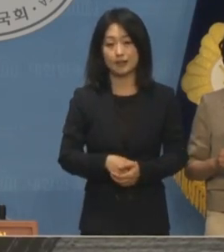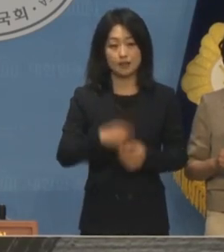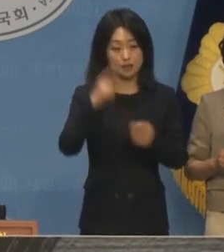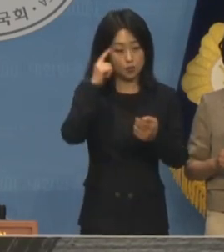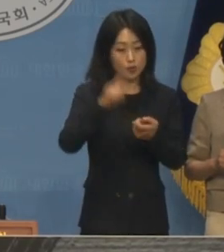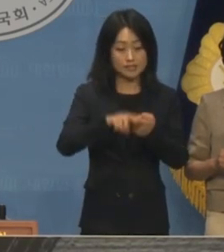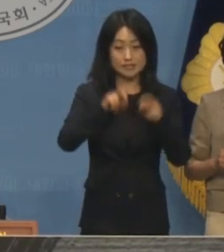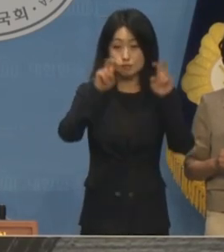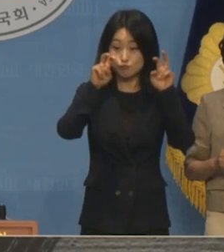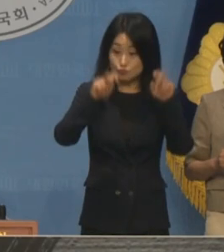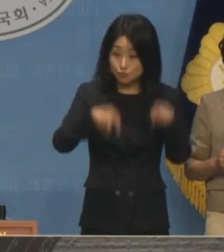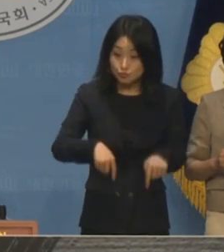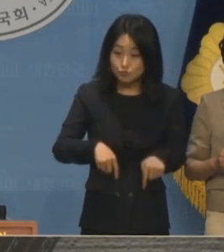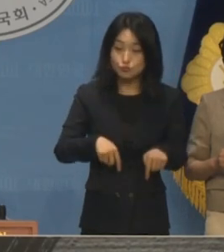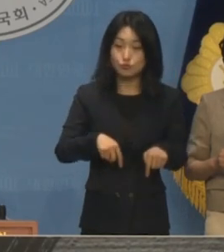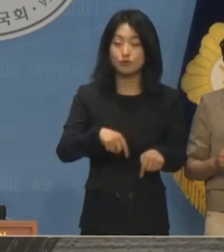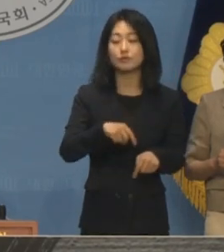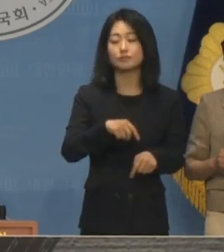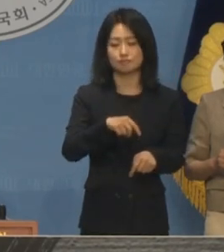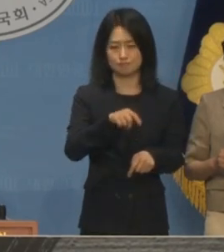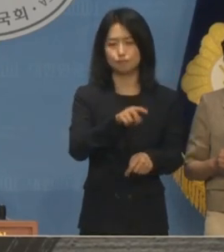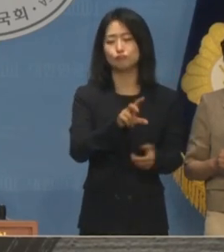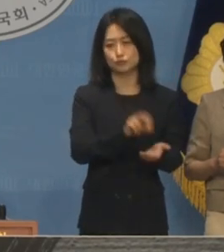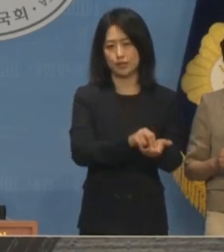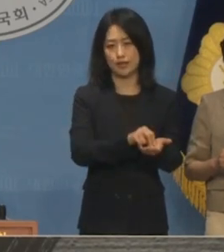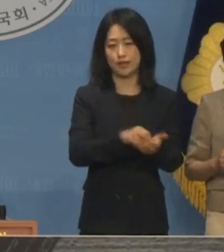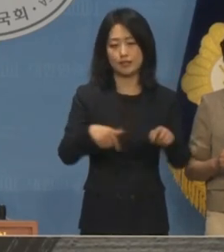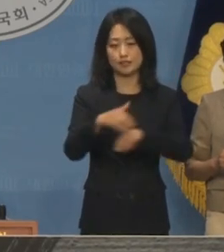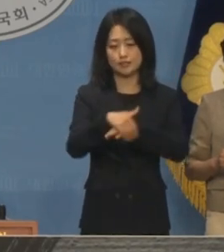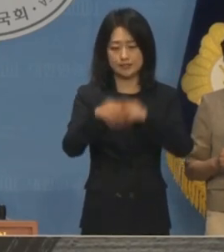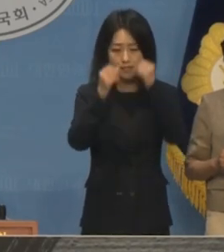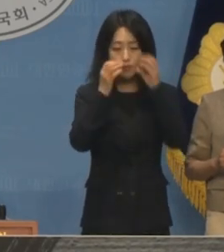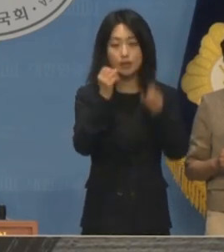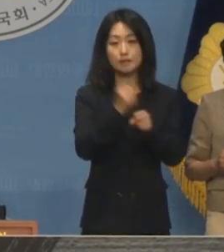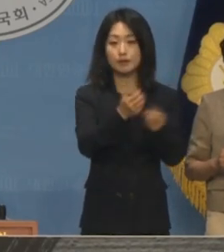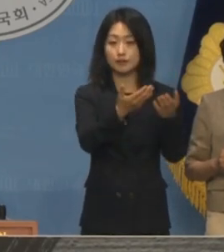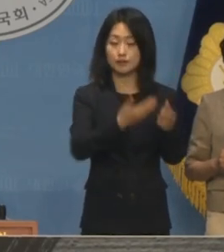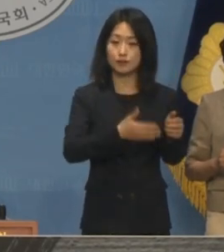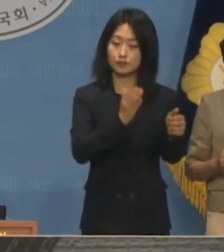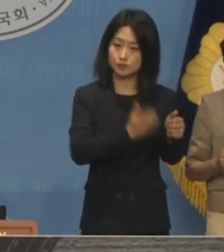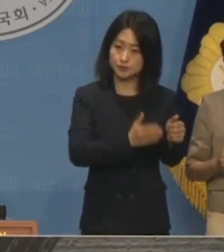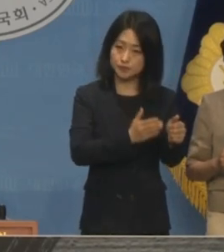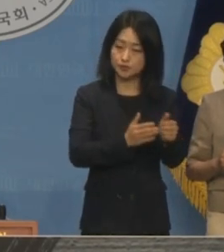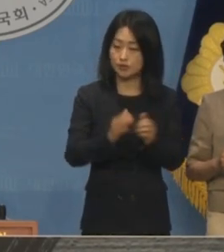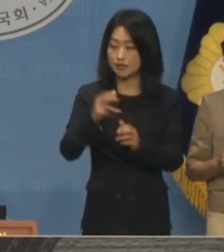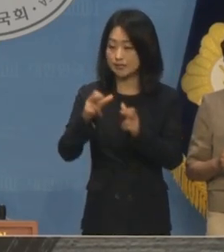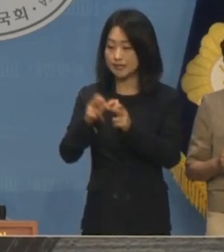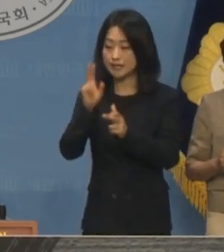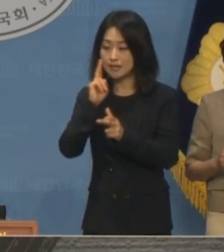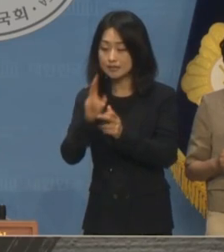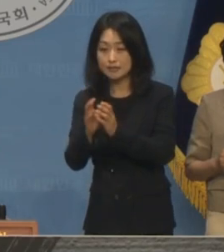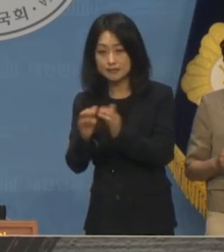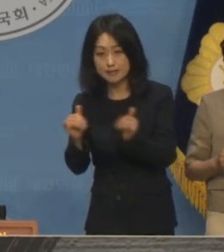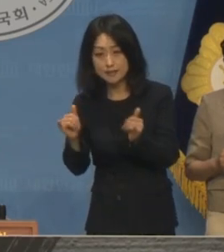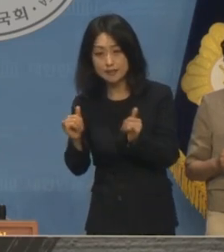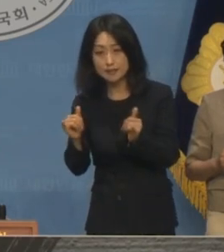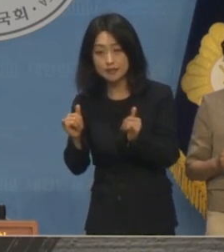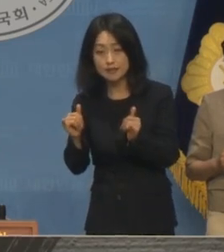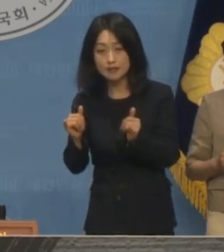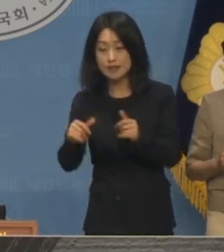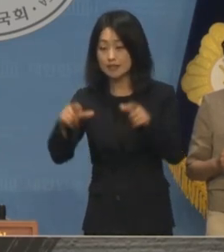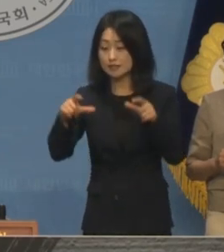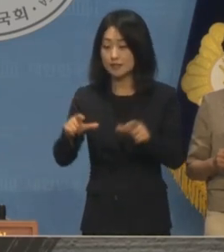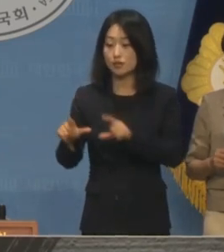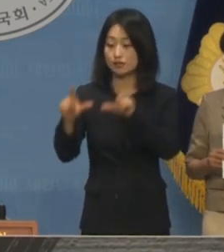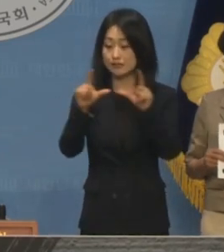무관심이 아닌 책임 있는 정책적인 제도를 요구합니다. 중증 장애인들이